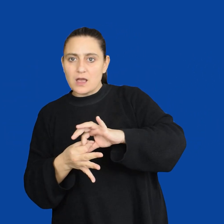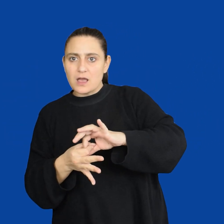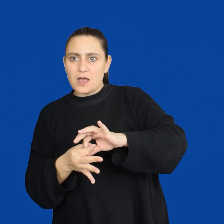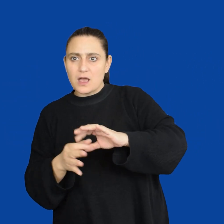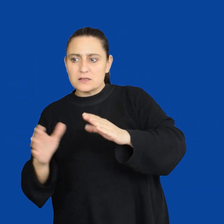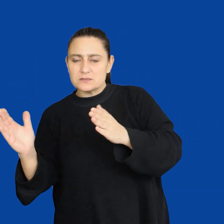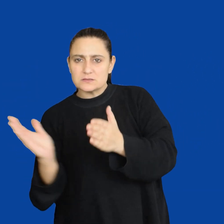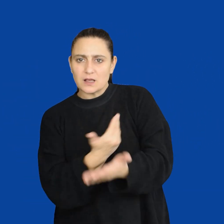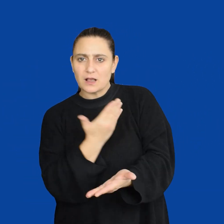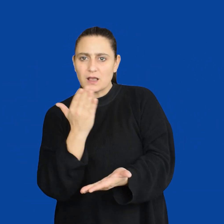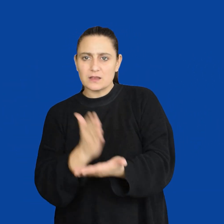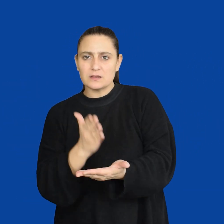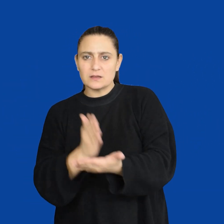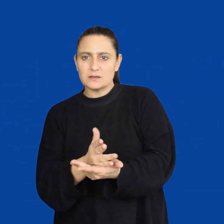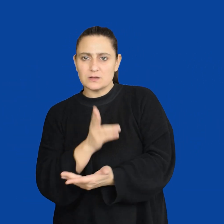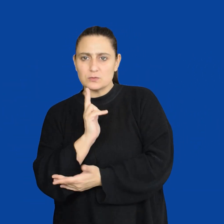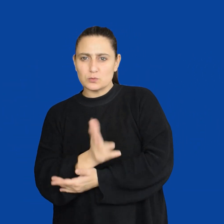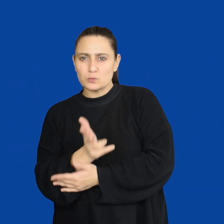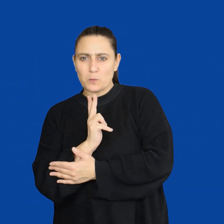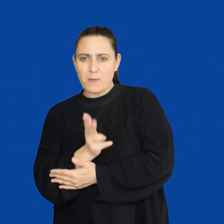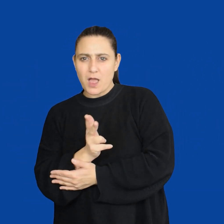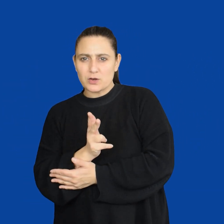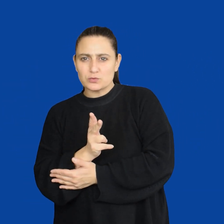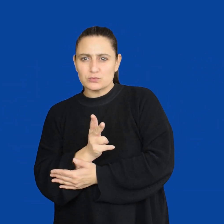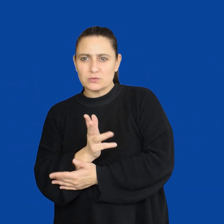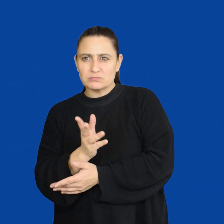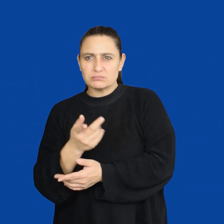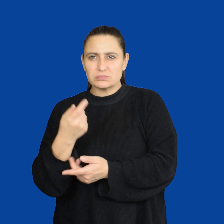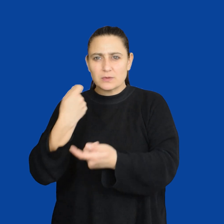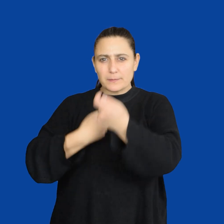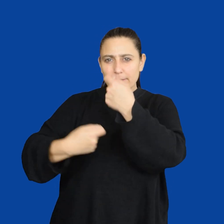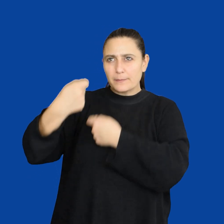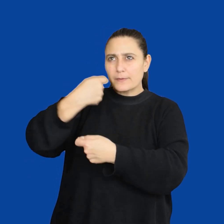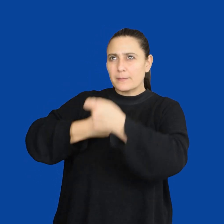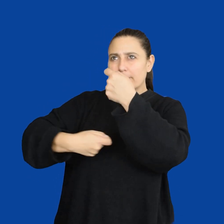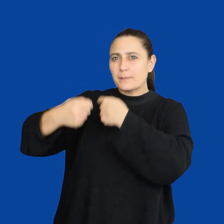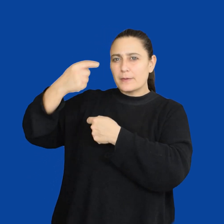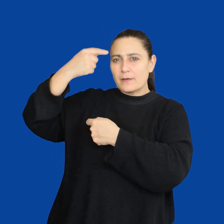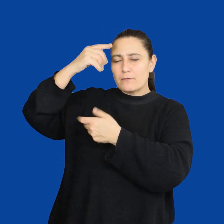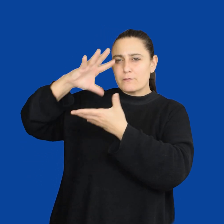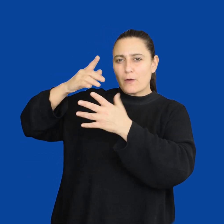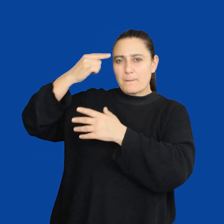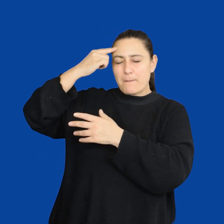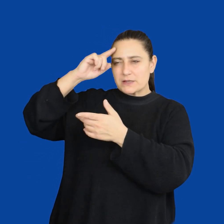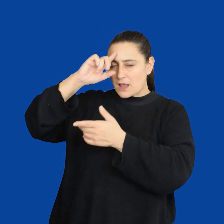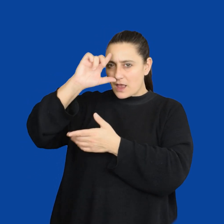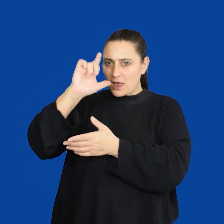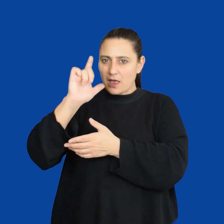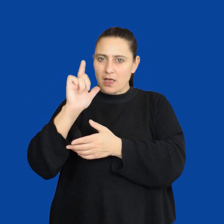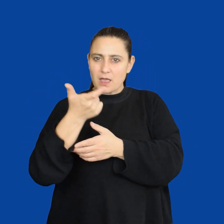deshumanización, incluso de manera involuntaria, condiciona la manera en que pensamos. Es una práctica